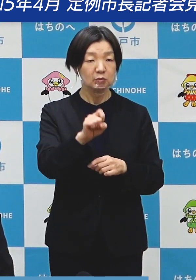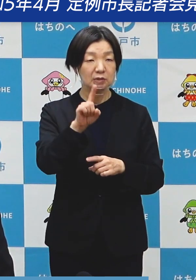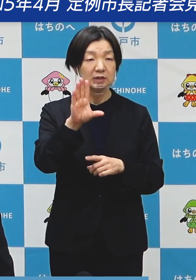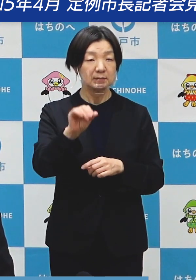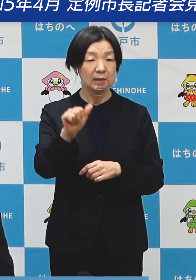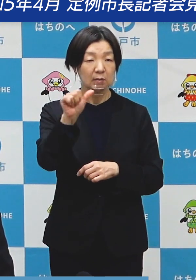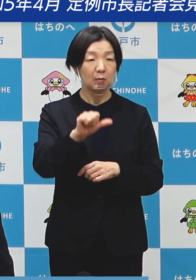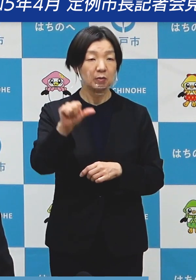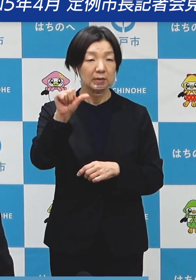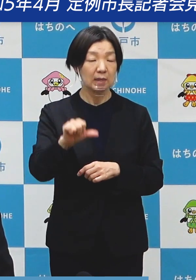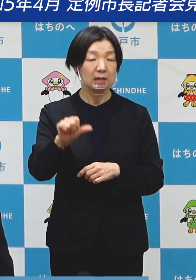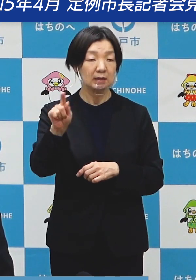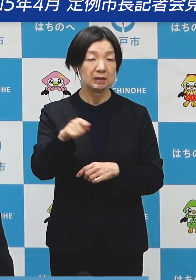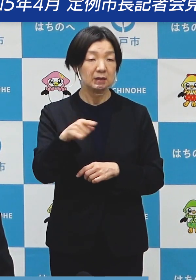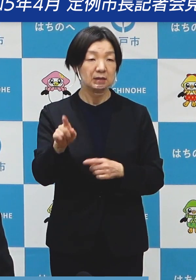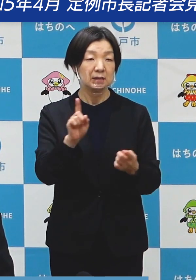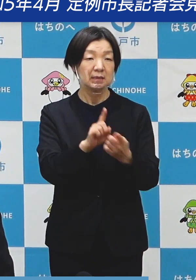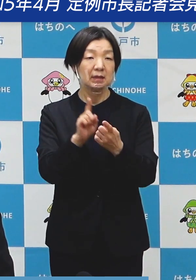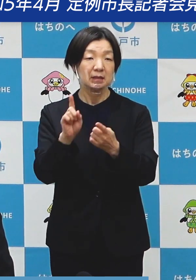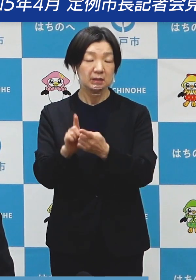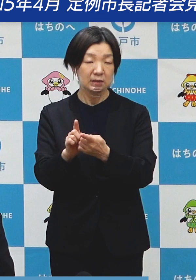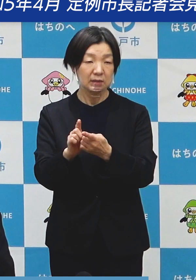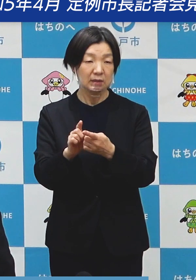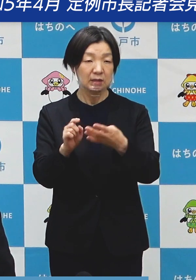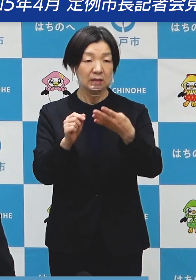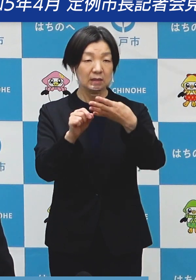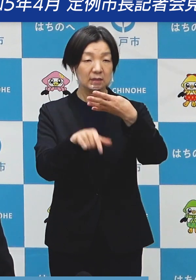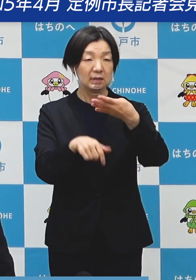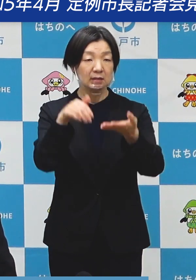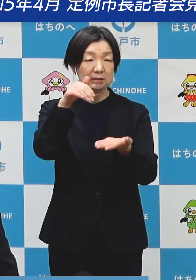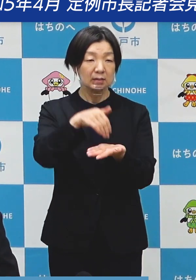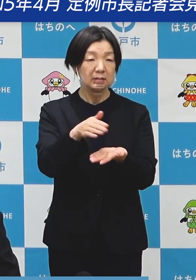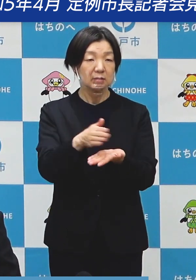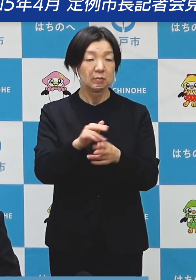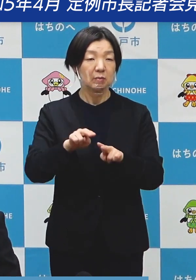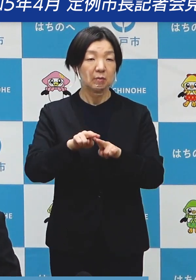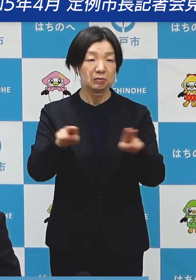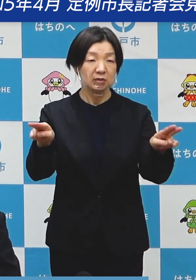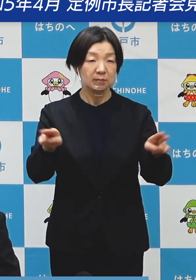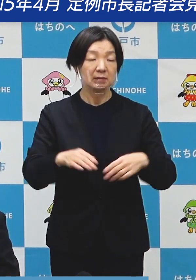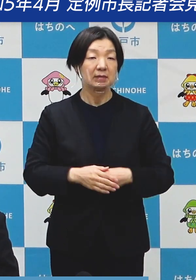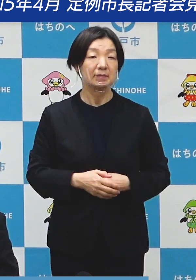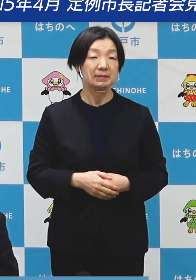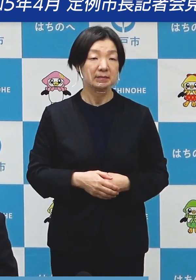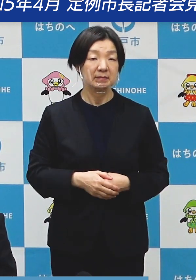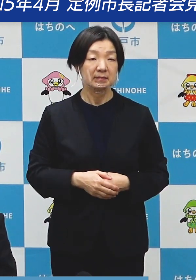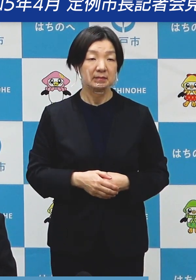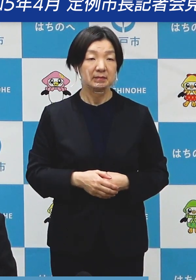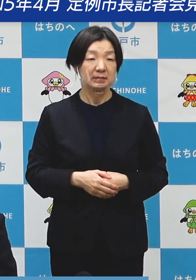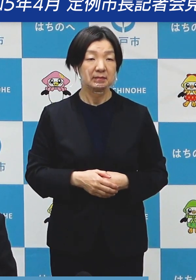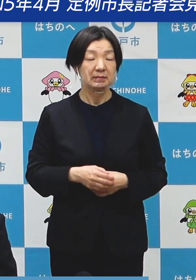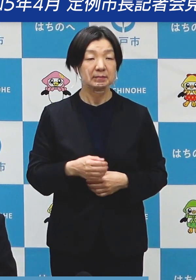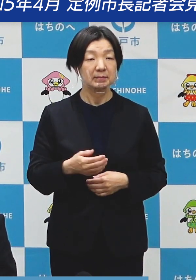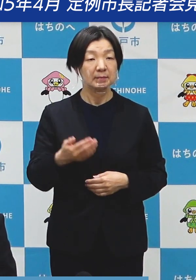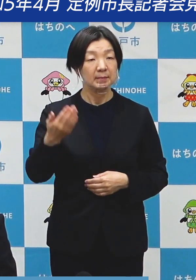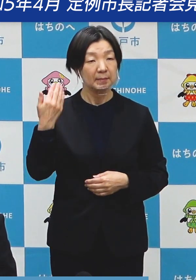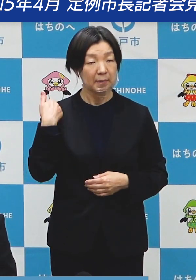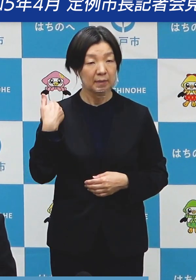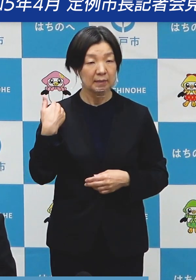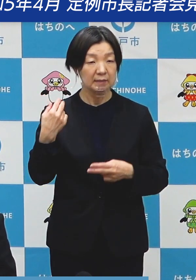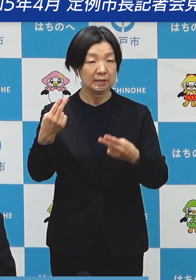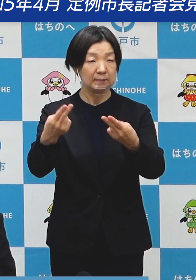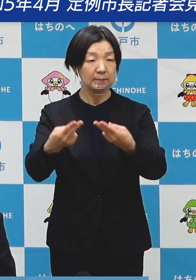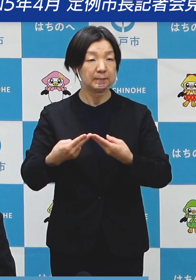人の方に4月下旬に接種券を発送いたしますまたこれまでに発行済み